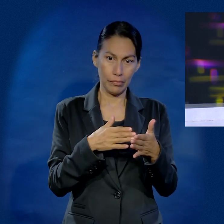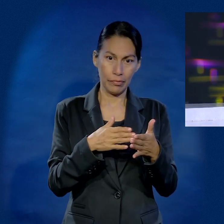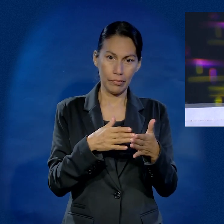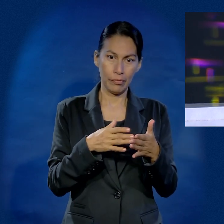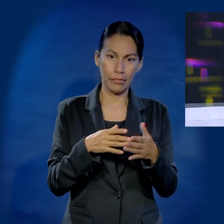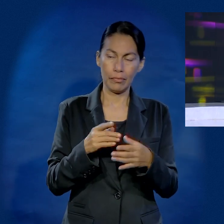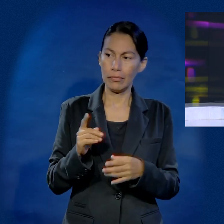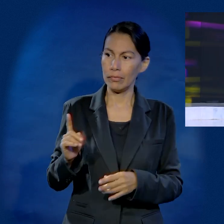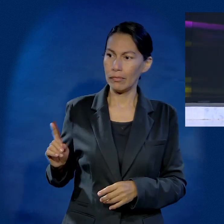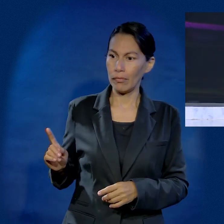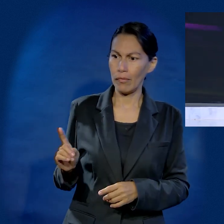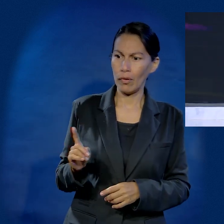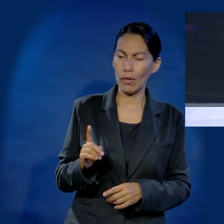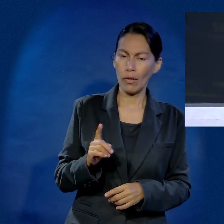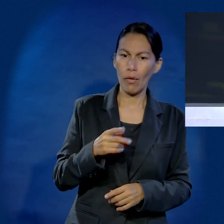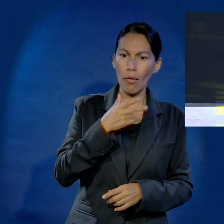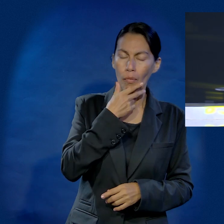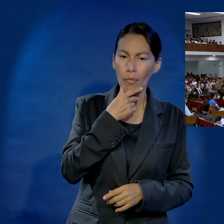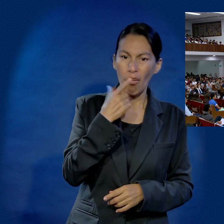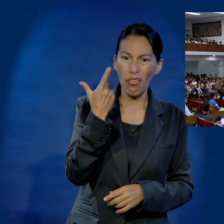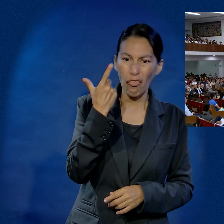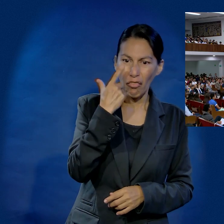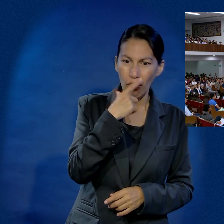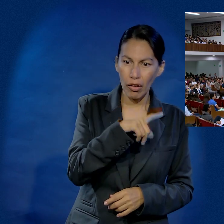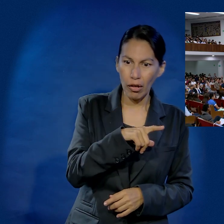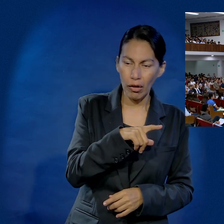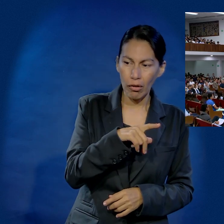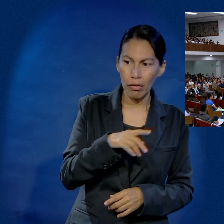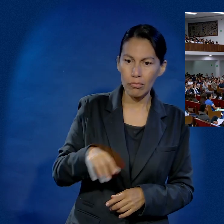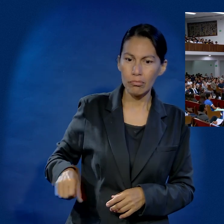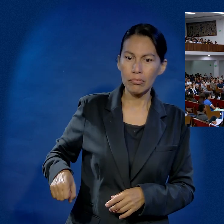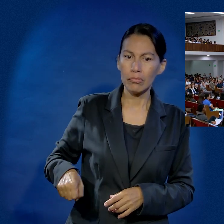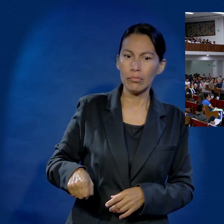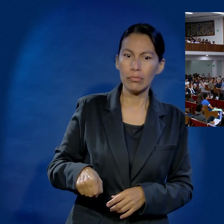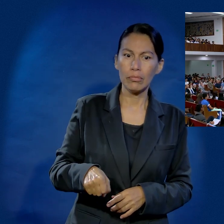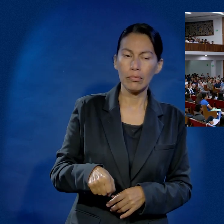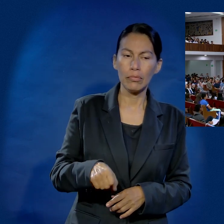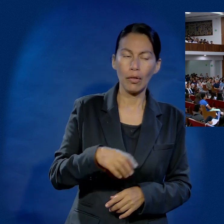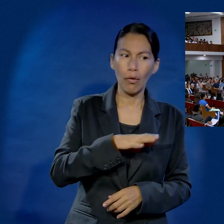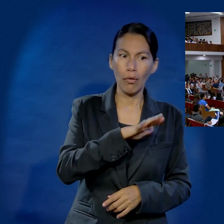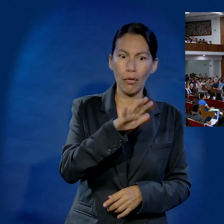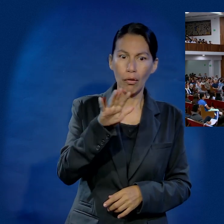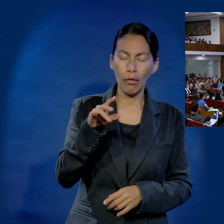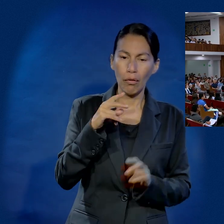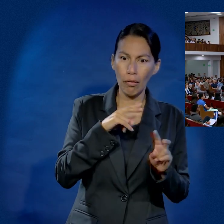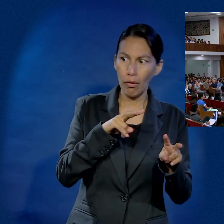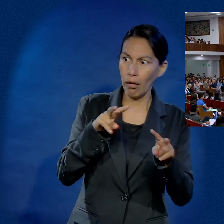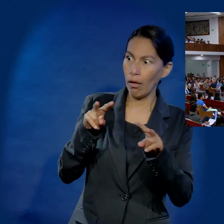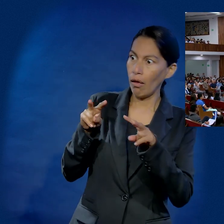muchacha entró de la mano con uno tan feo, y todos ahí estaban desayunando.